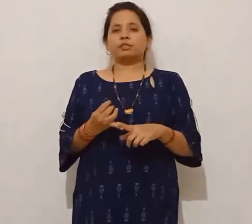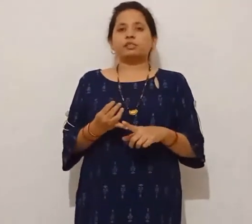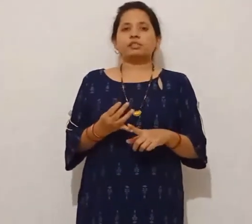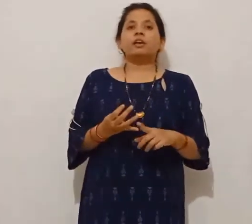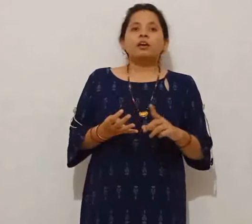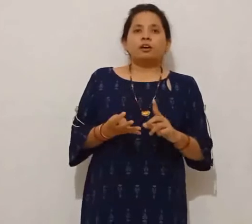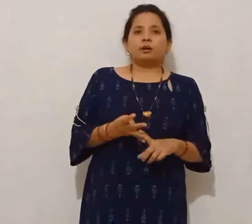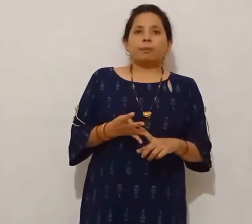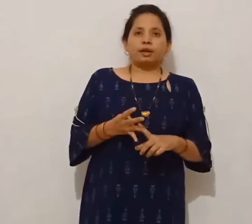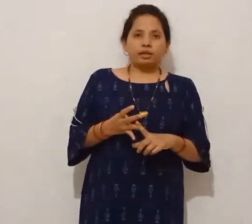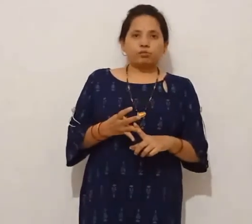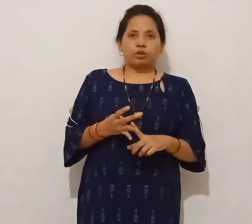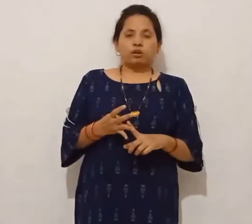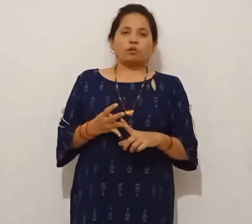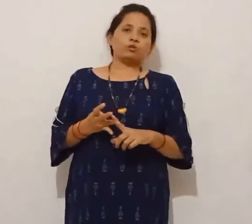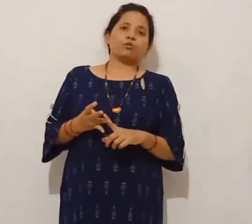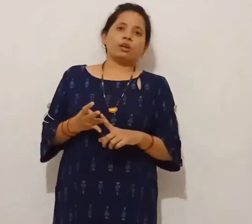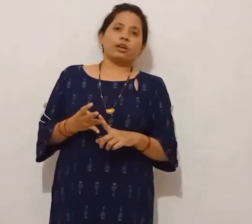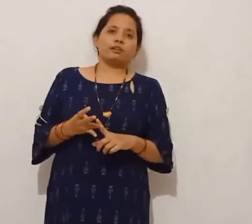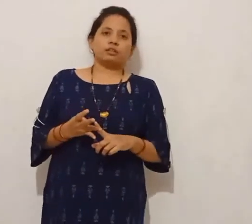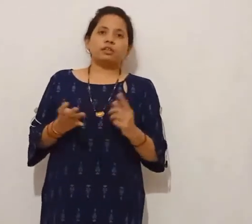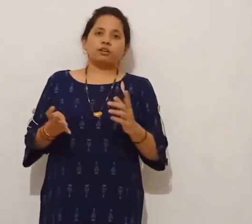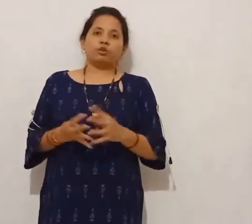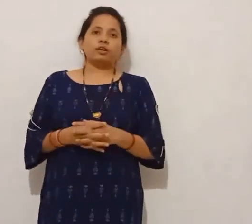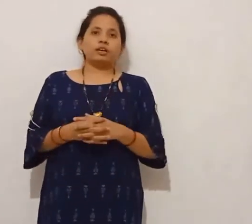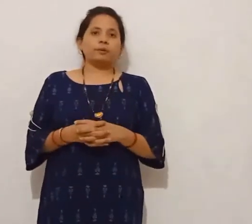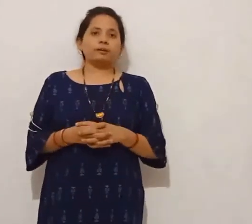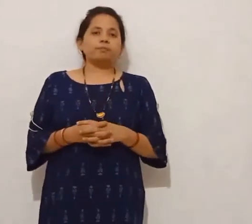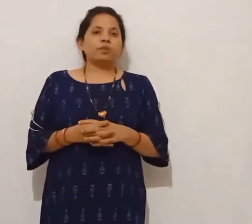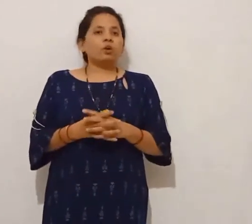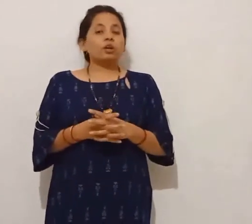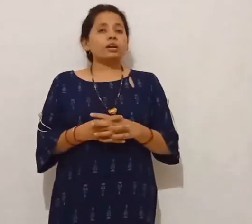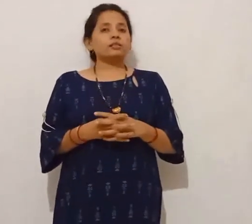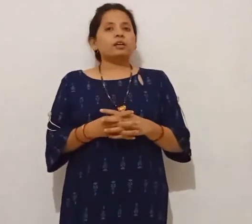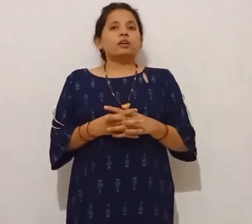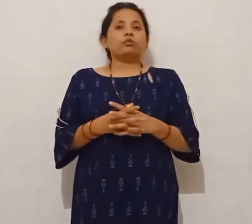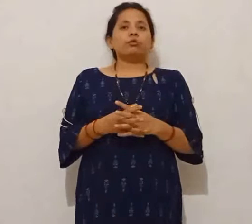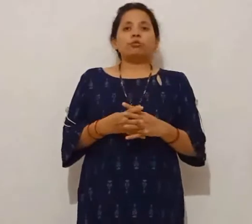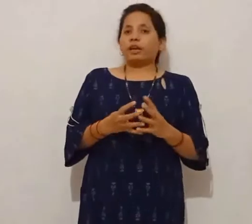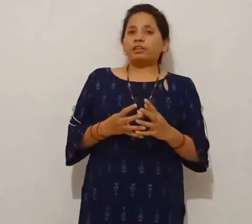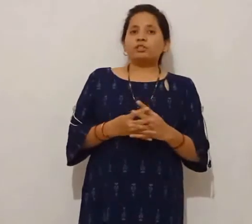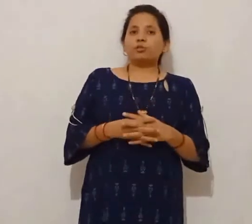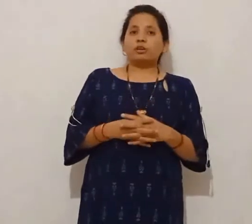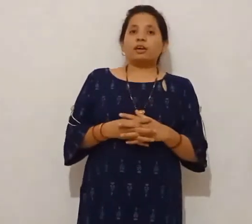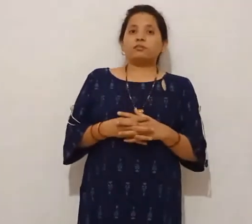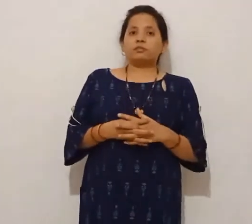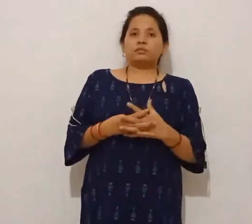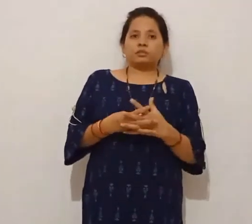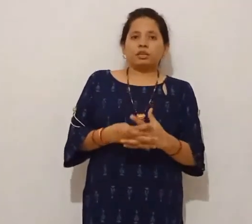hospitals, mechanics work also you can get in your nearby. Okay guys, तो like this you can get